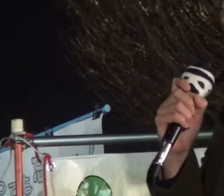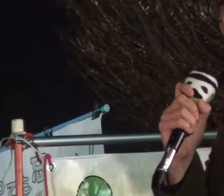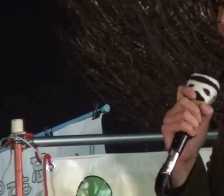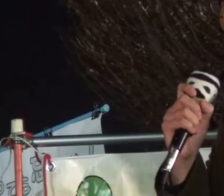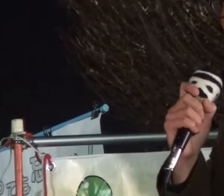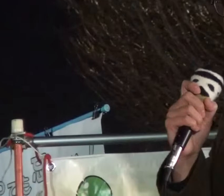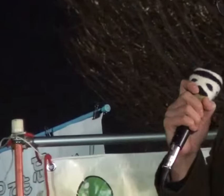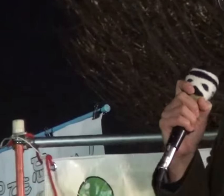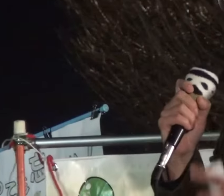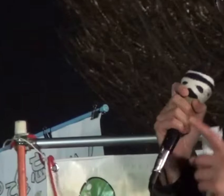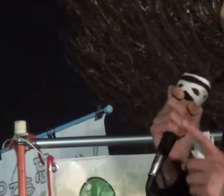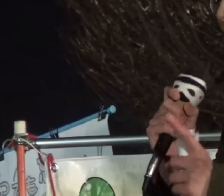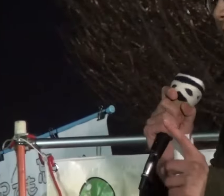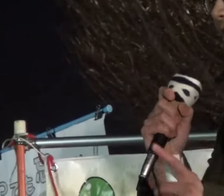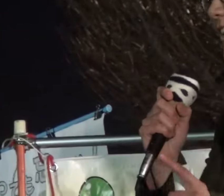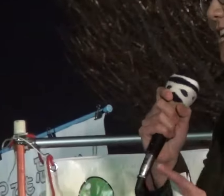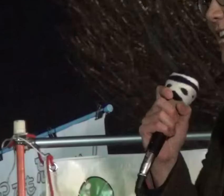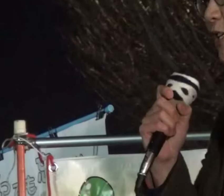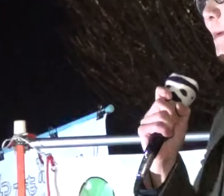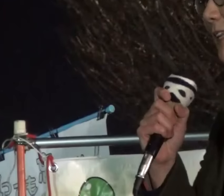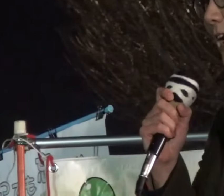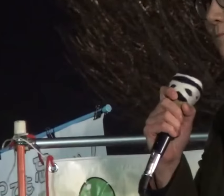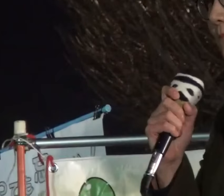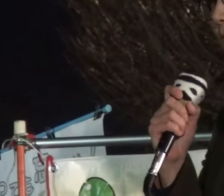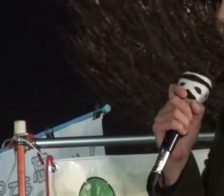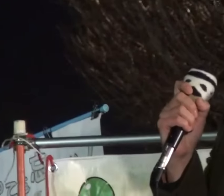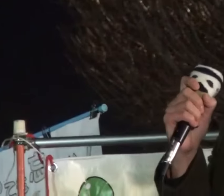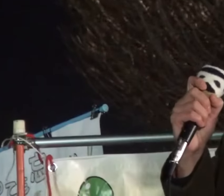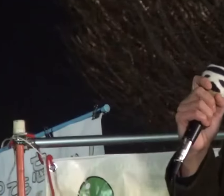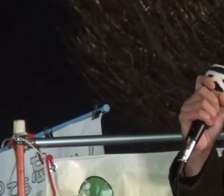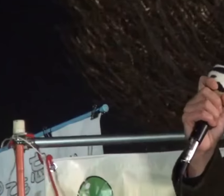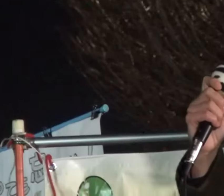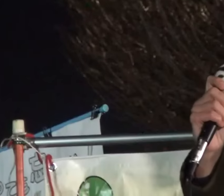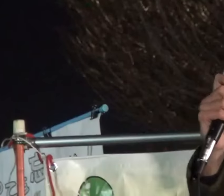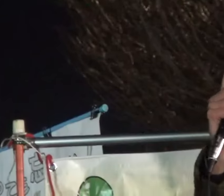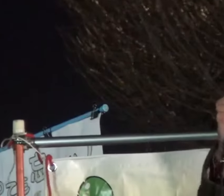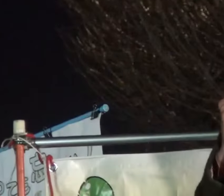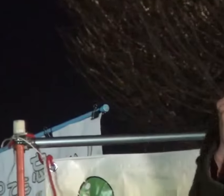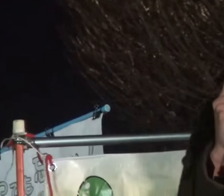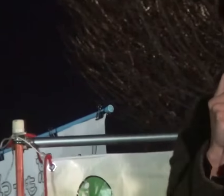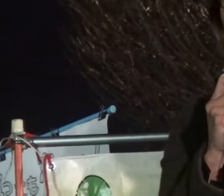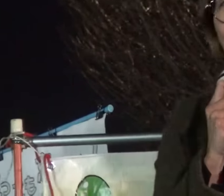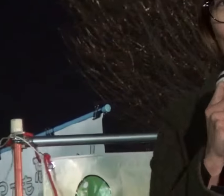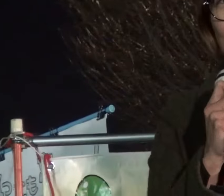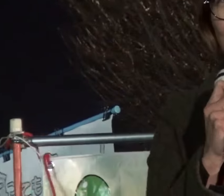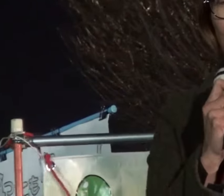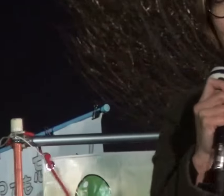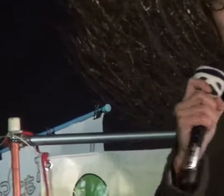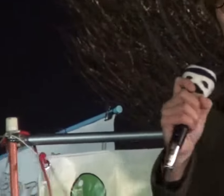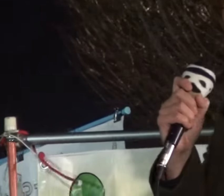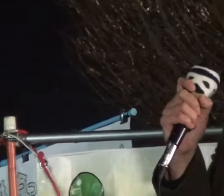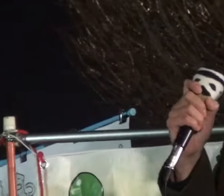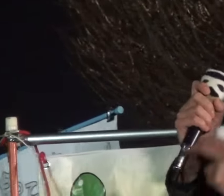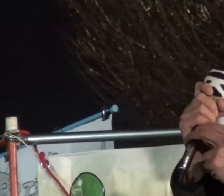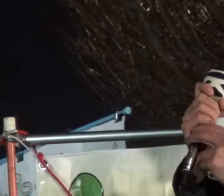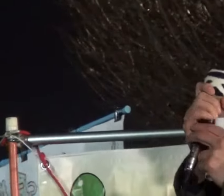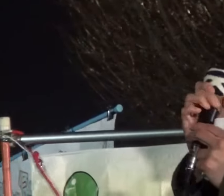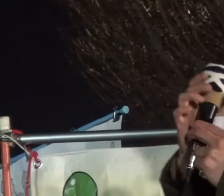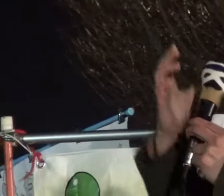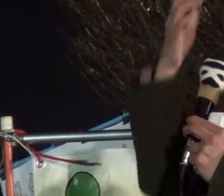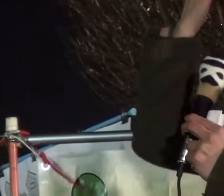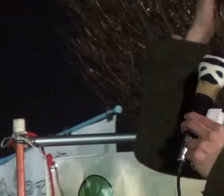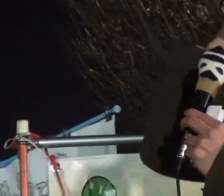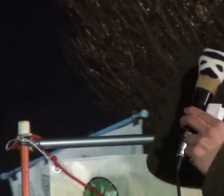木大臣がその就任記者会見の場で言いました。基準を満たせば福島第二原